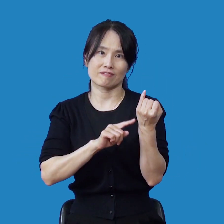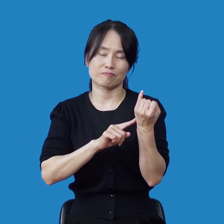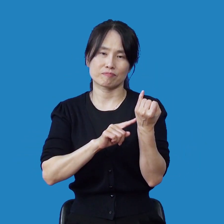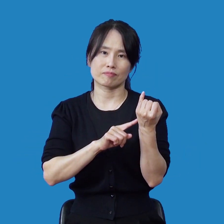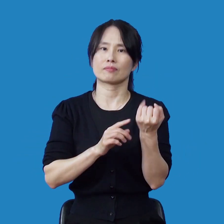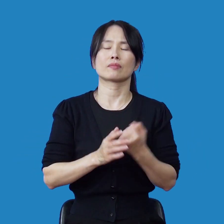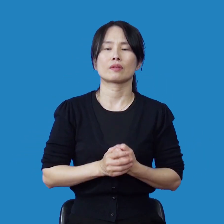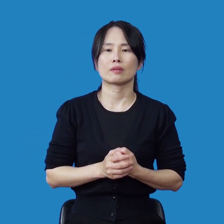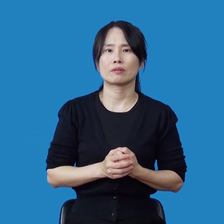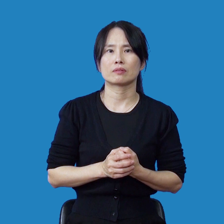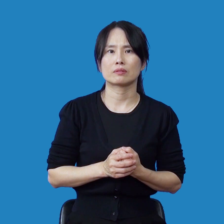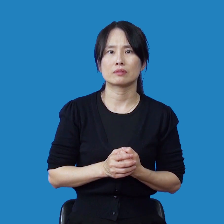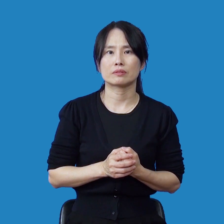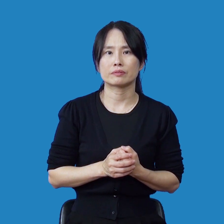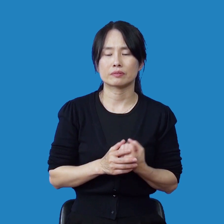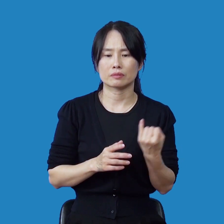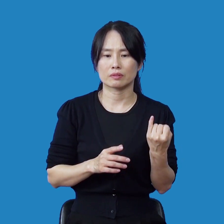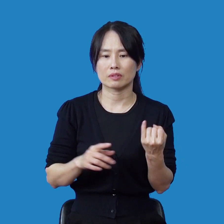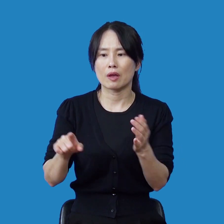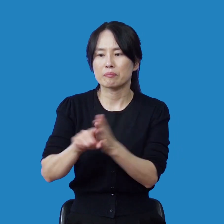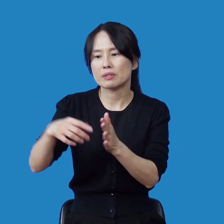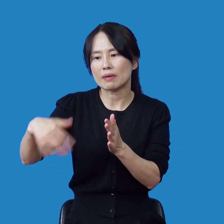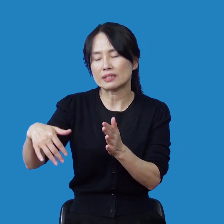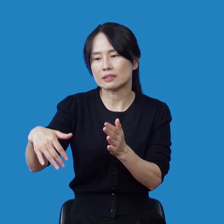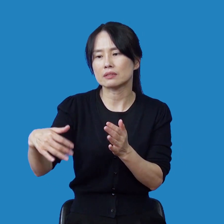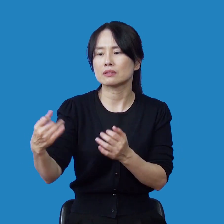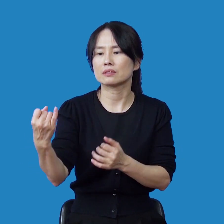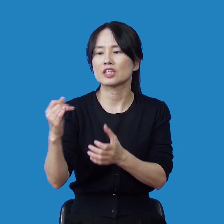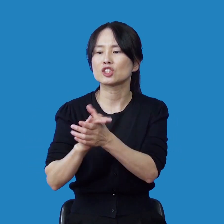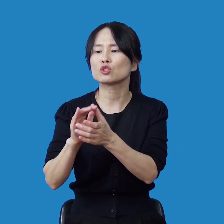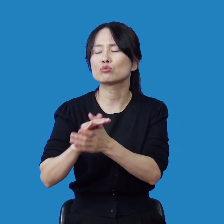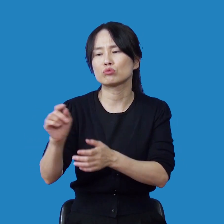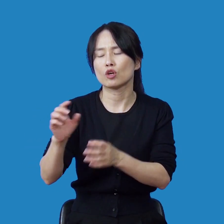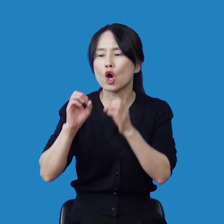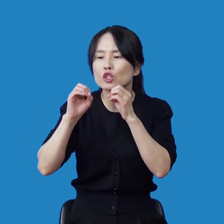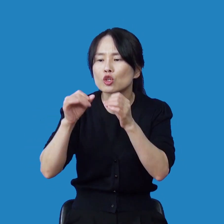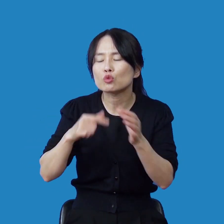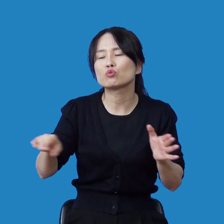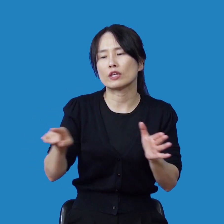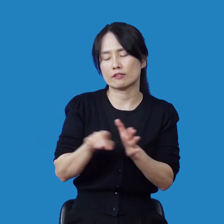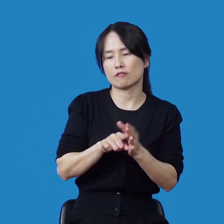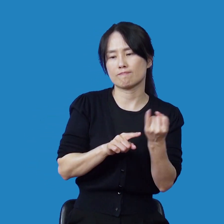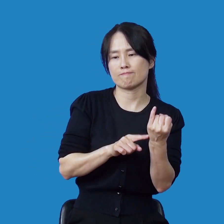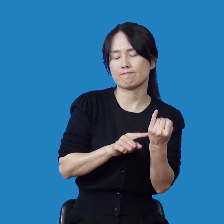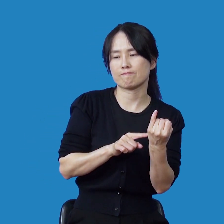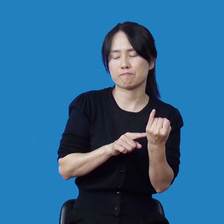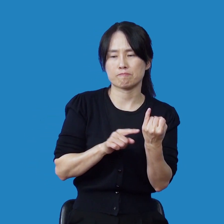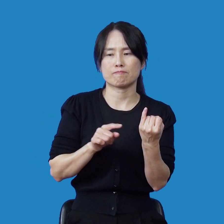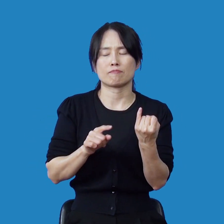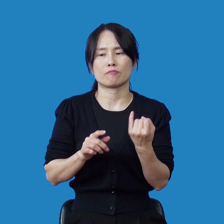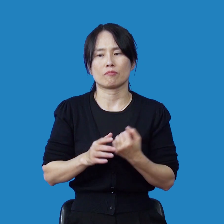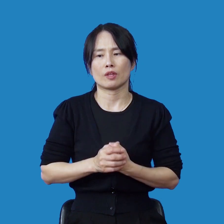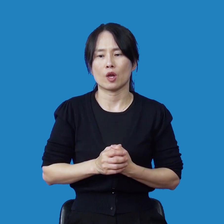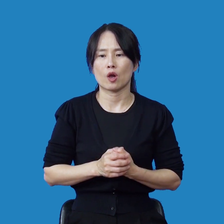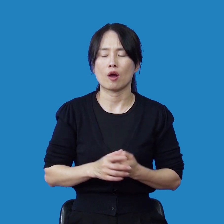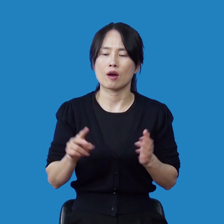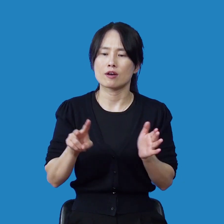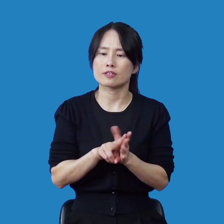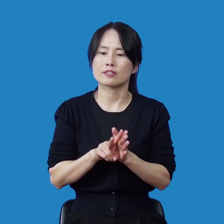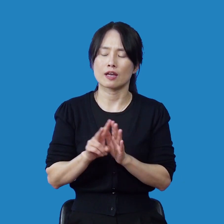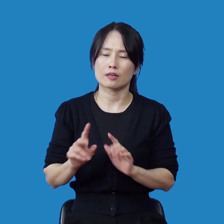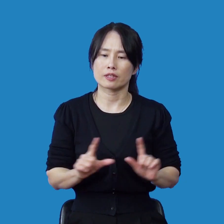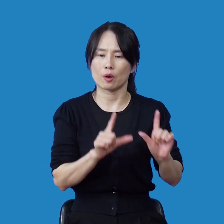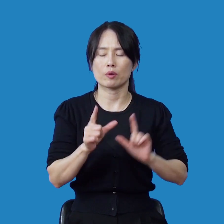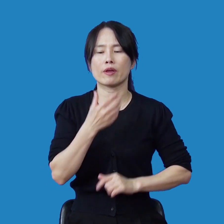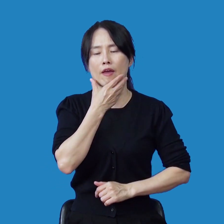자기 불신자 룸메이트에게 전도하기로 마음을 먹었습니다. 전도하기 위해서는 신앙생활에 행복한 면을